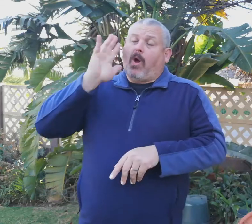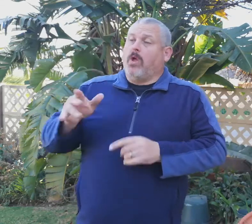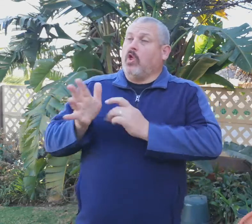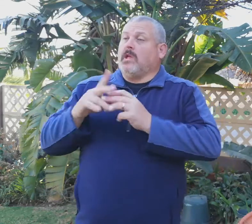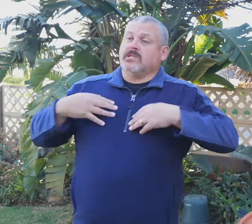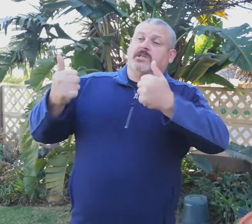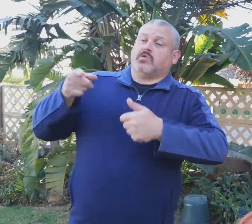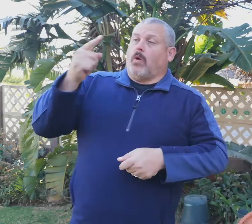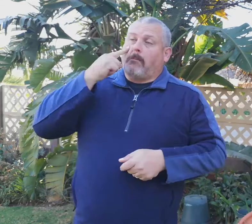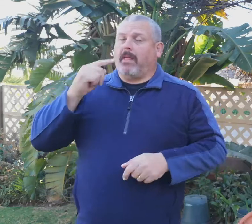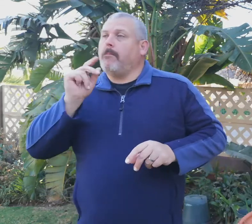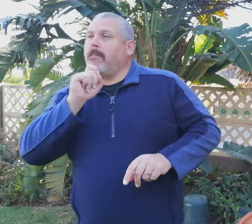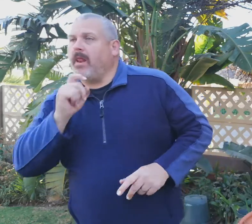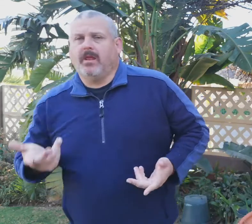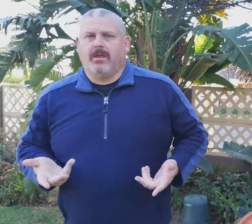wauw, want blind man.